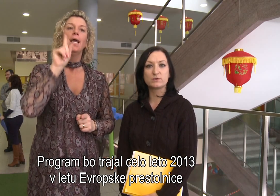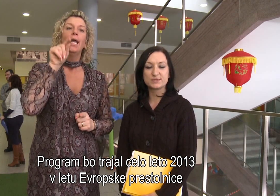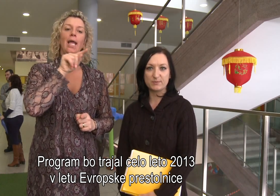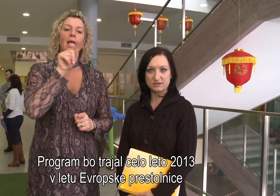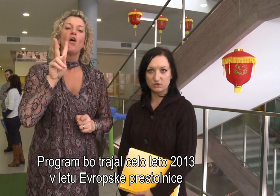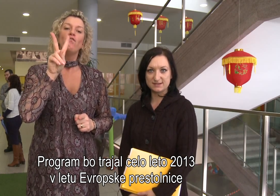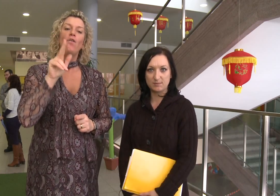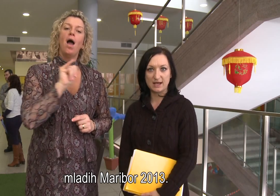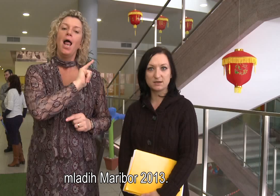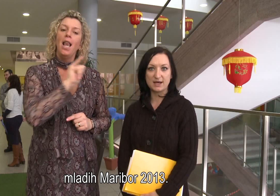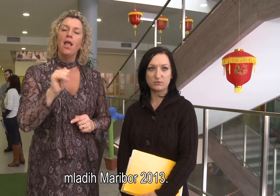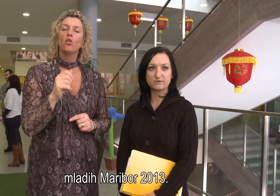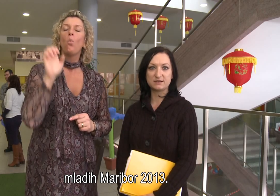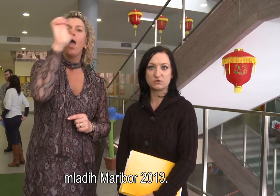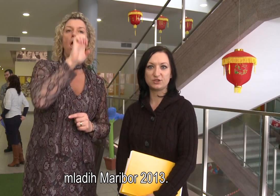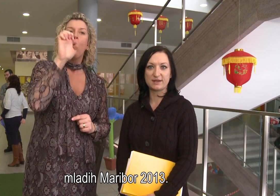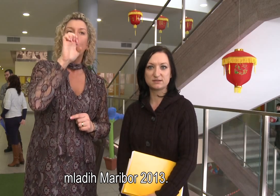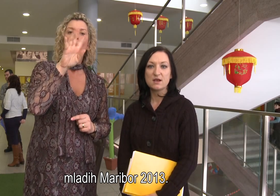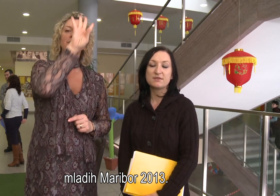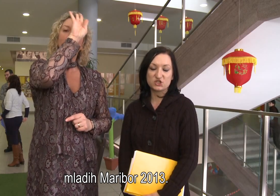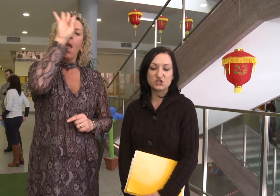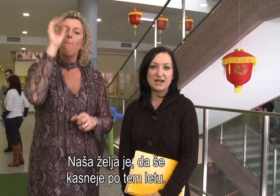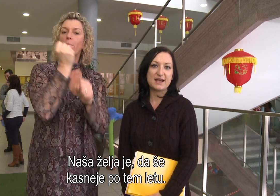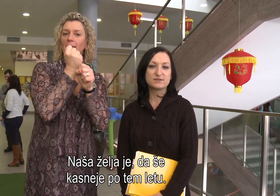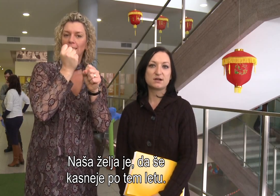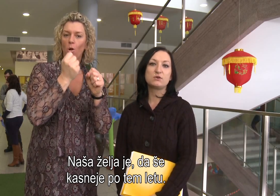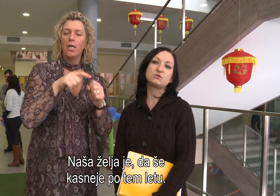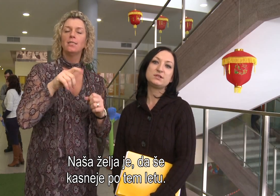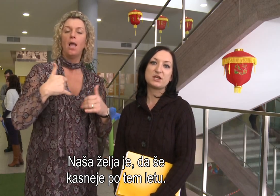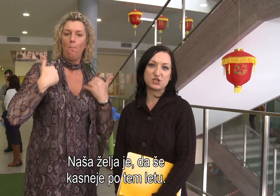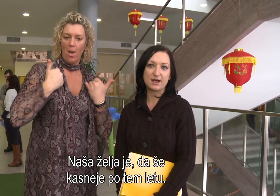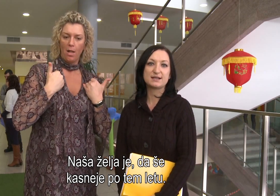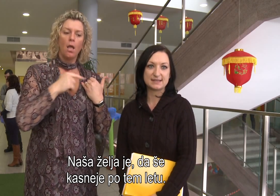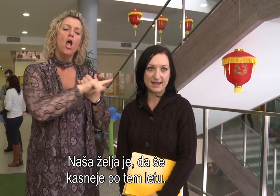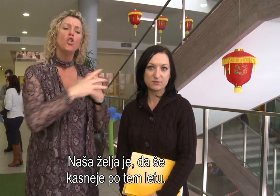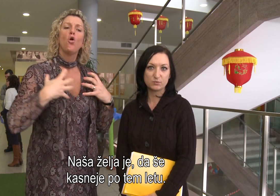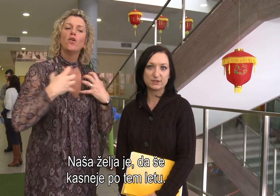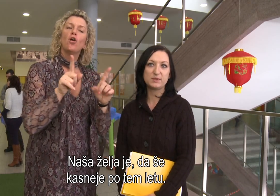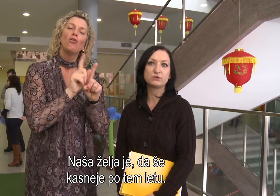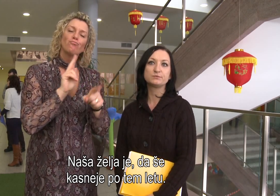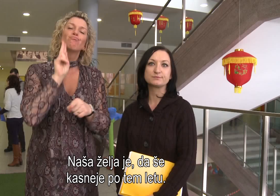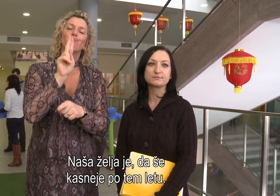Evropske prestolnice mladih, Maribor 2014. Naša želja je vsekakor tudi, da še kasneje v tem letu.